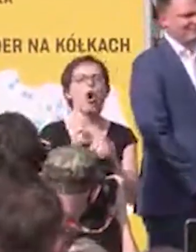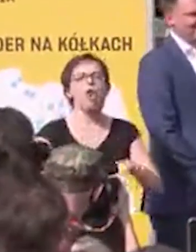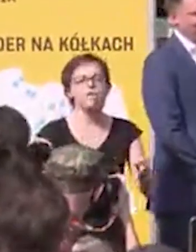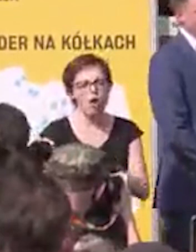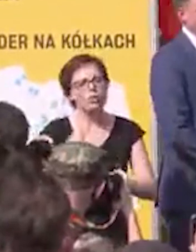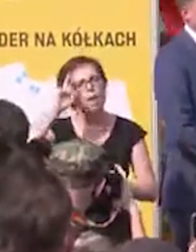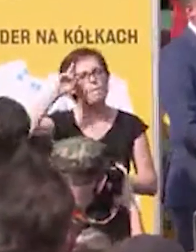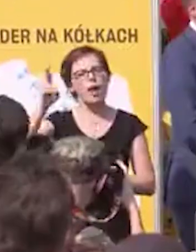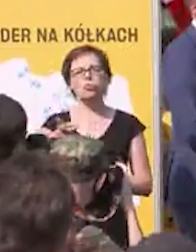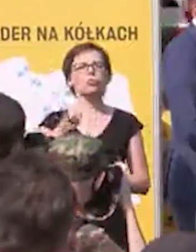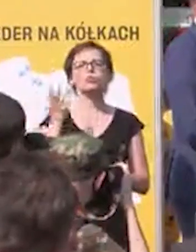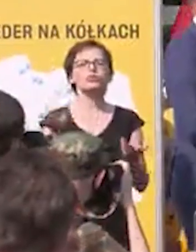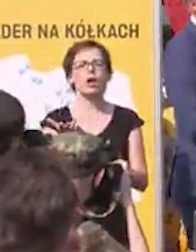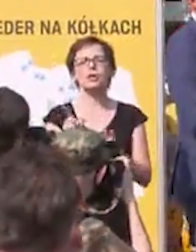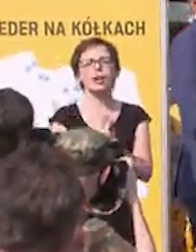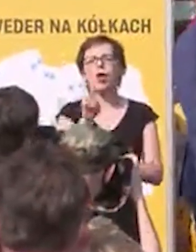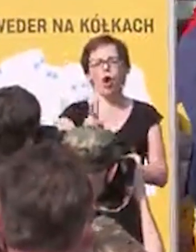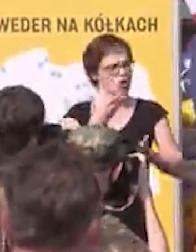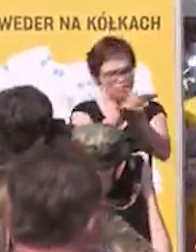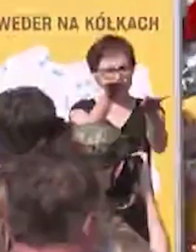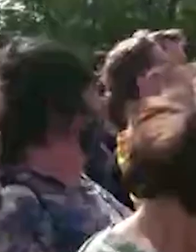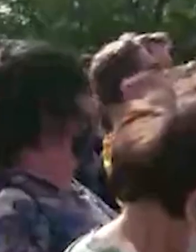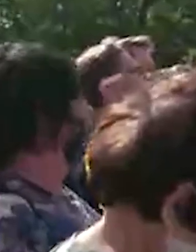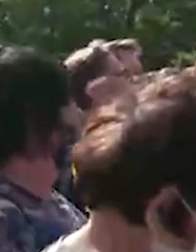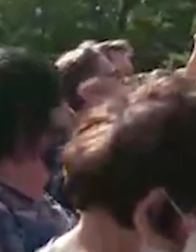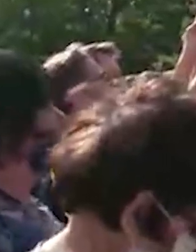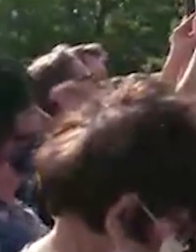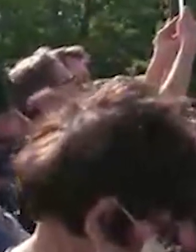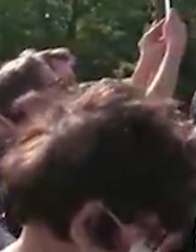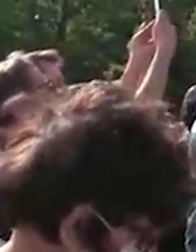przed wami, przed Polkami i Polakami.